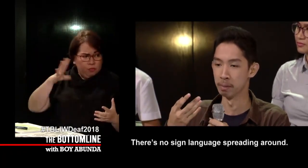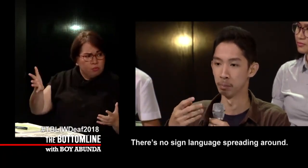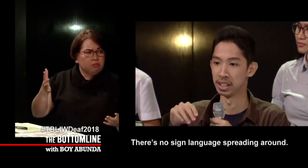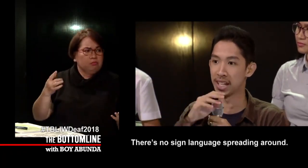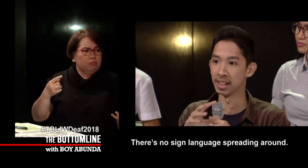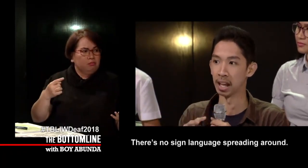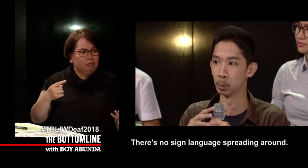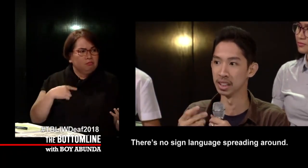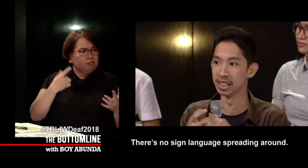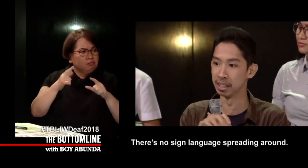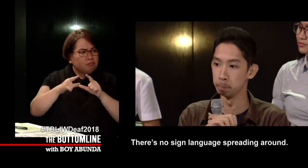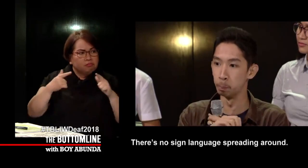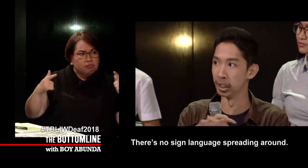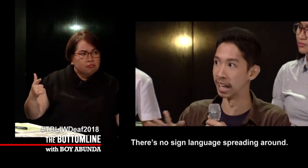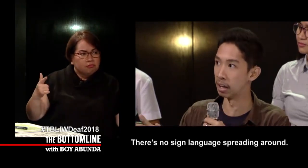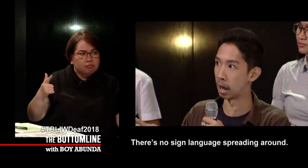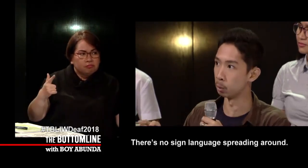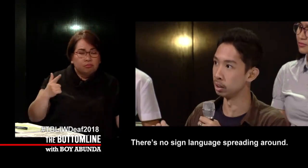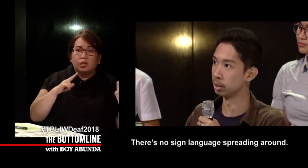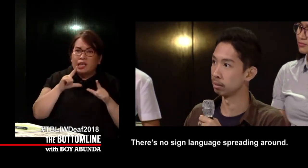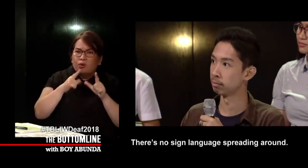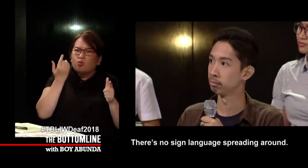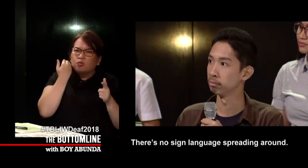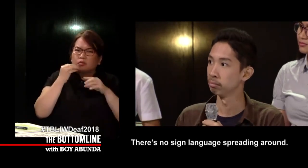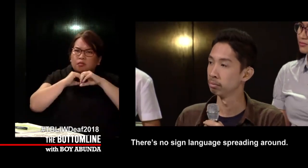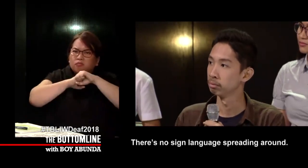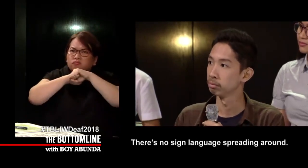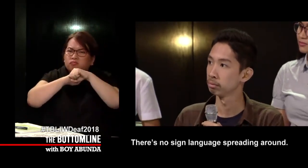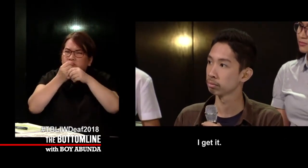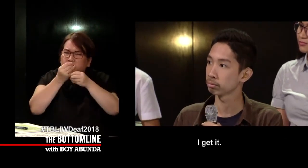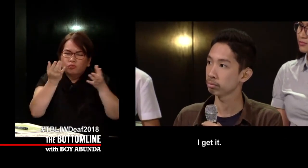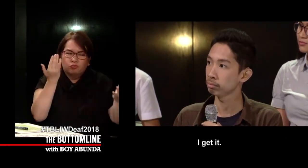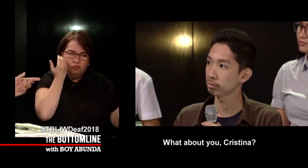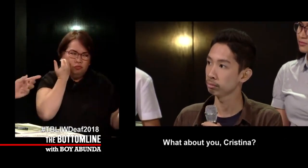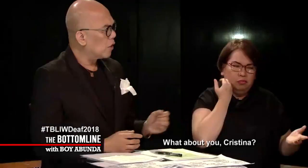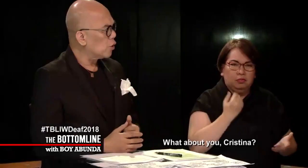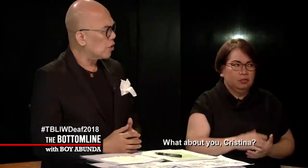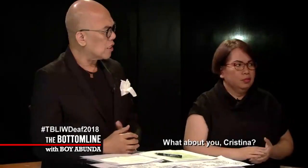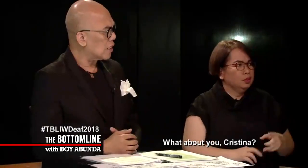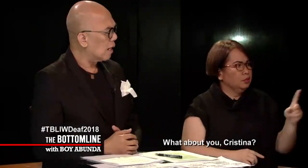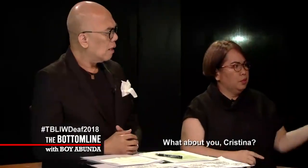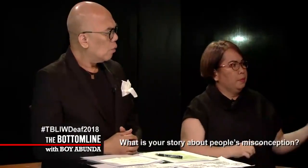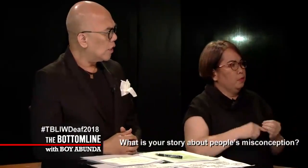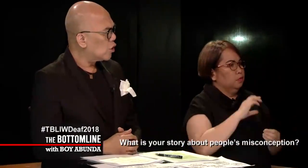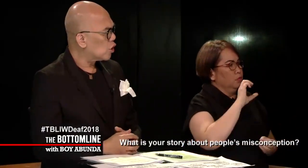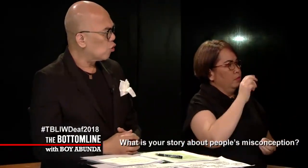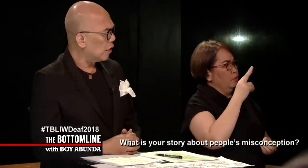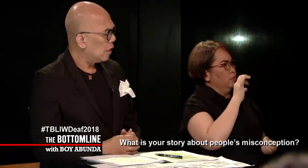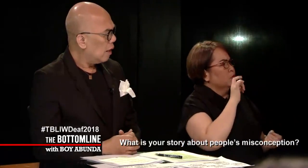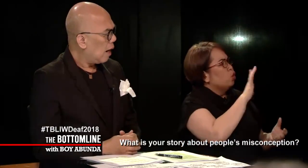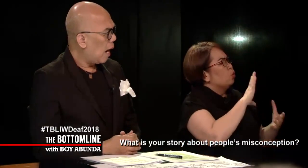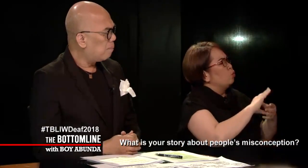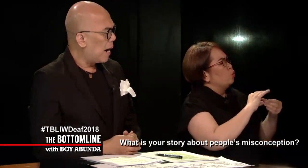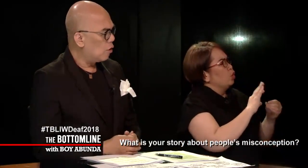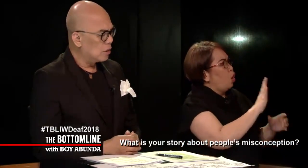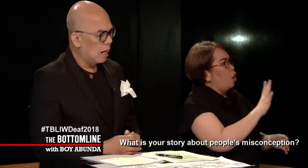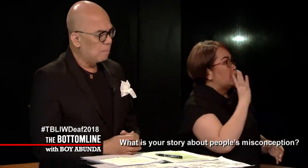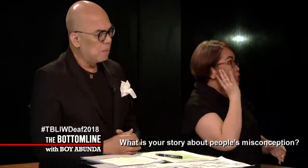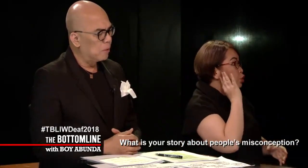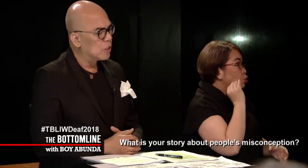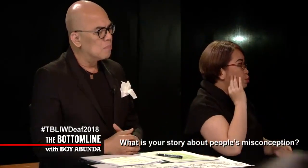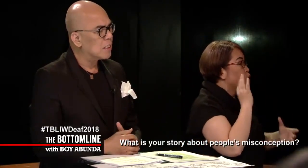haven't just sign language, not spreading around. Okay, I get it. What about you, Christina? What is your story